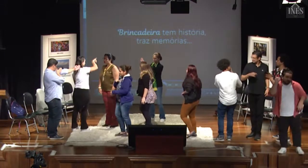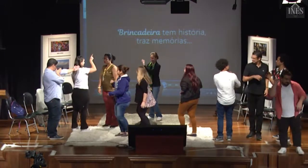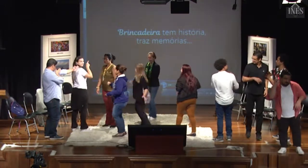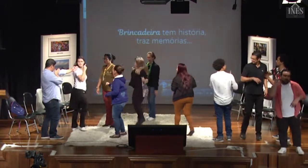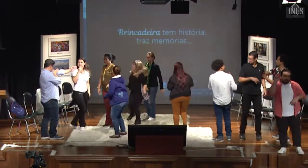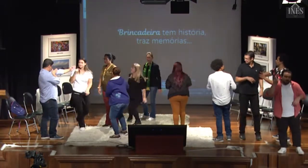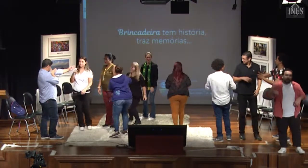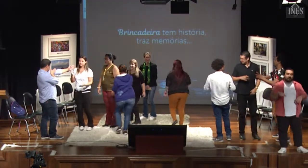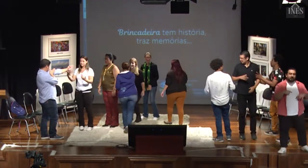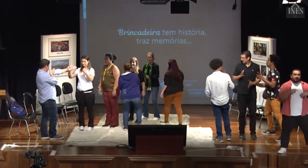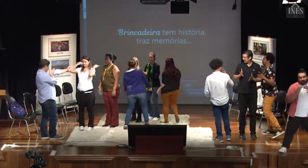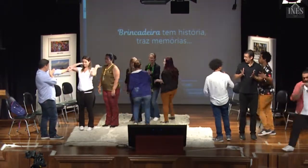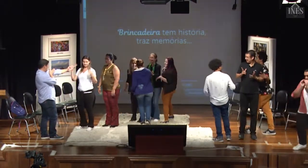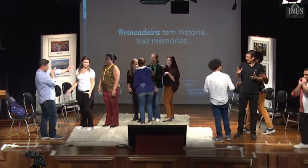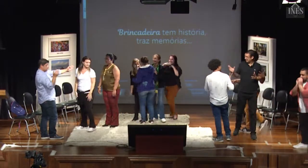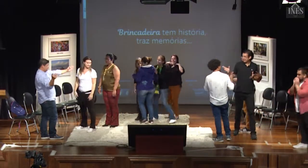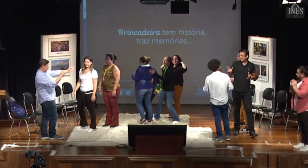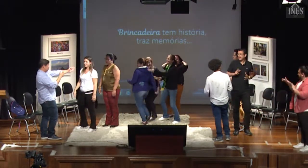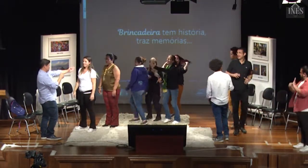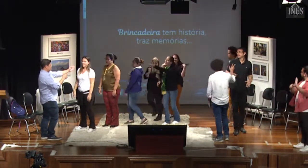É, vocês sabem que os ouvintes fazem como, né? Cochicham no ouvido.